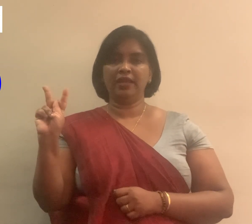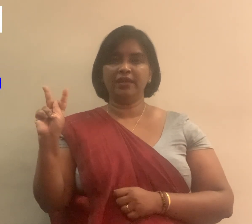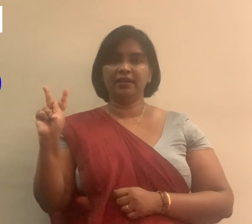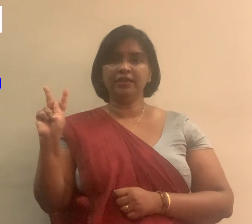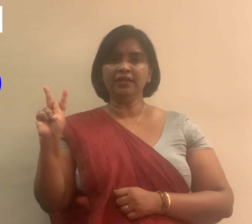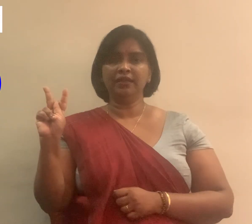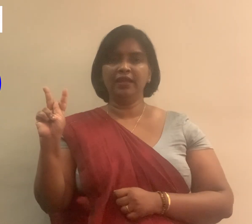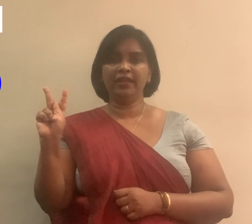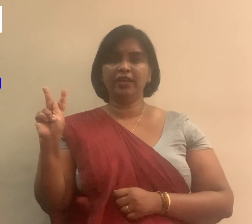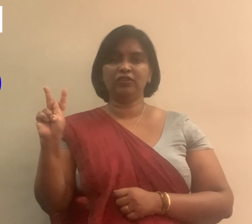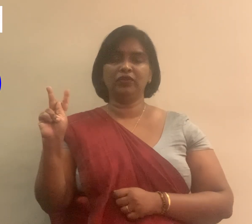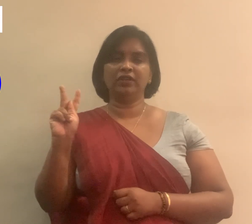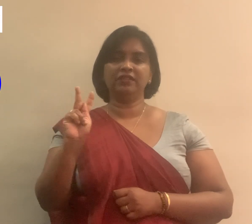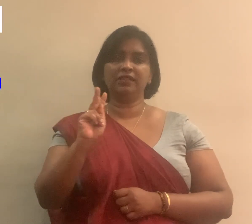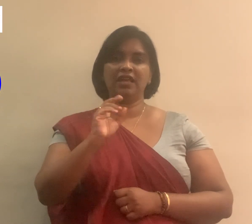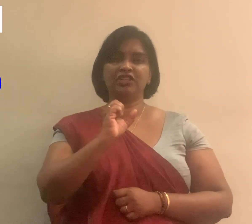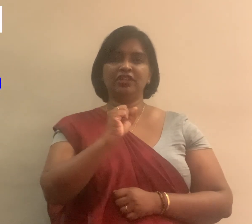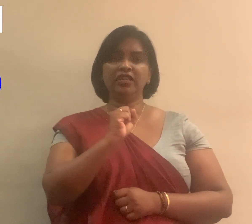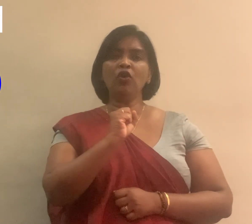අල්කයන්නට එකතු කරන ස්වරාක්ෂරය O.